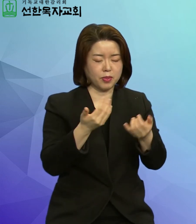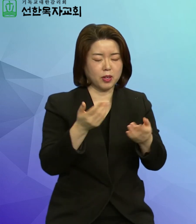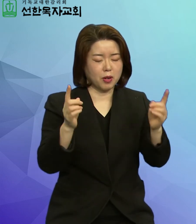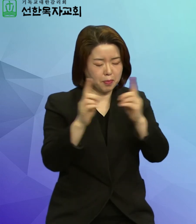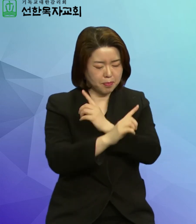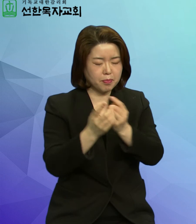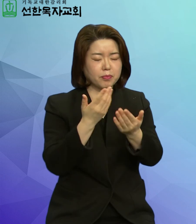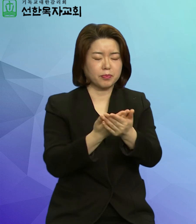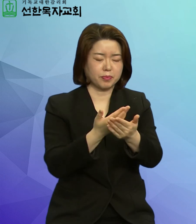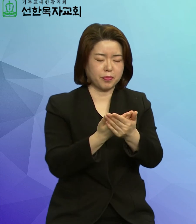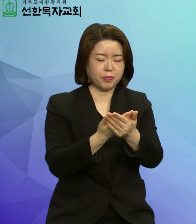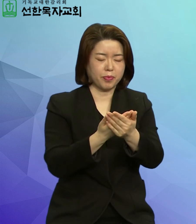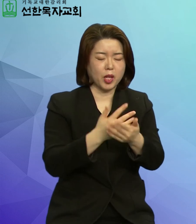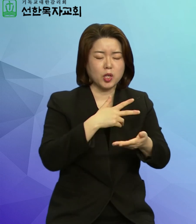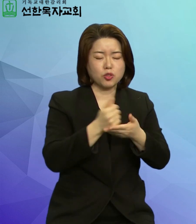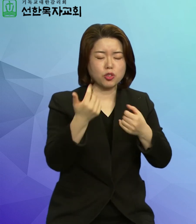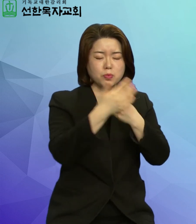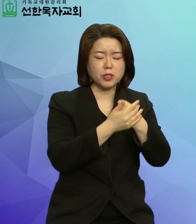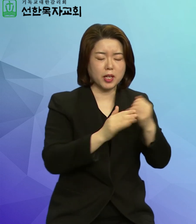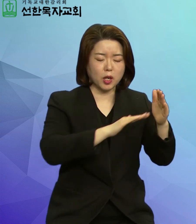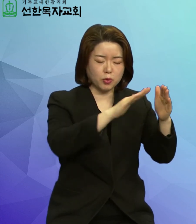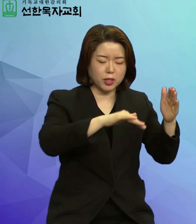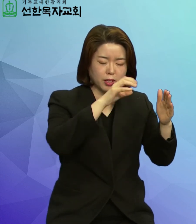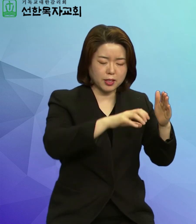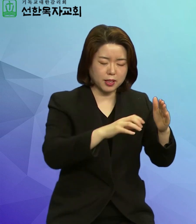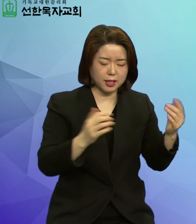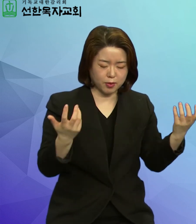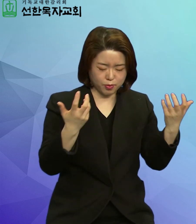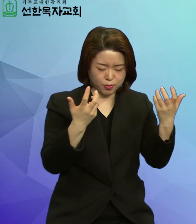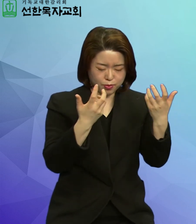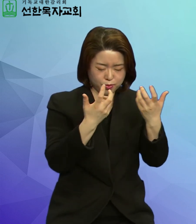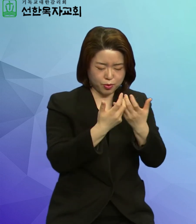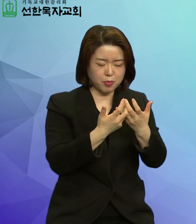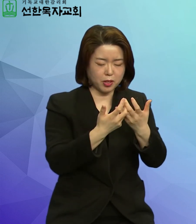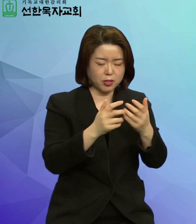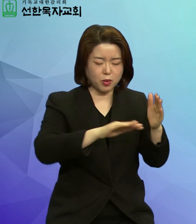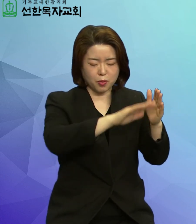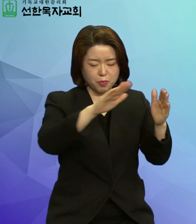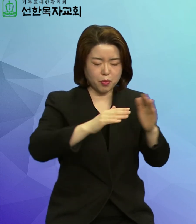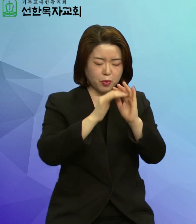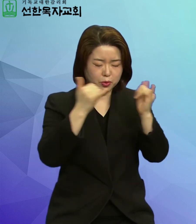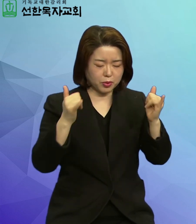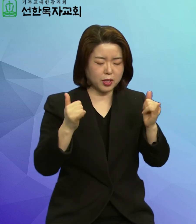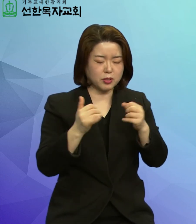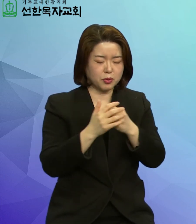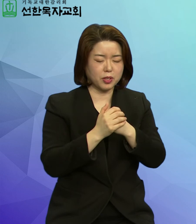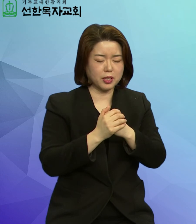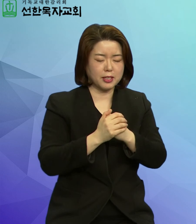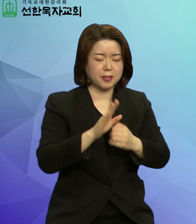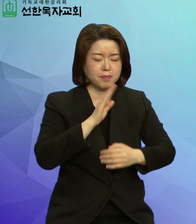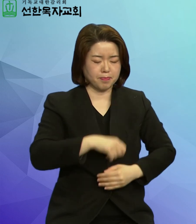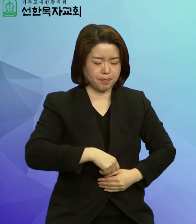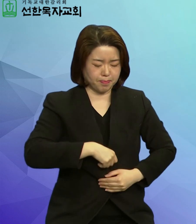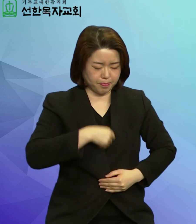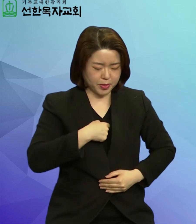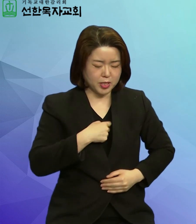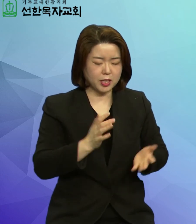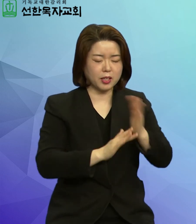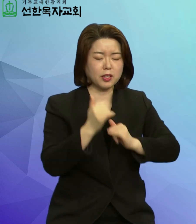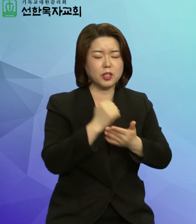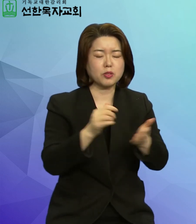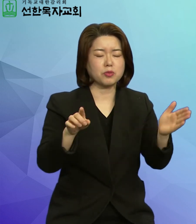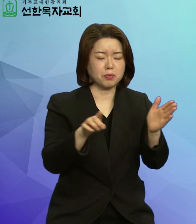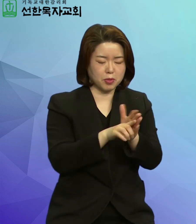이들을 고치소서. 주님의 은혜가 우리 가정 안에 충만하여 온 가족들이 다 신실하게